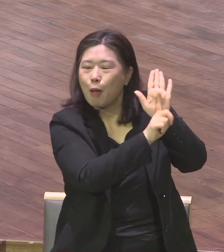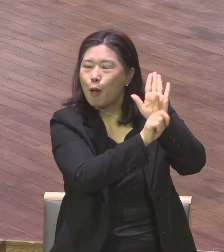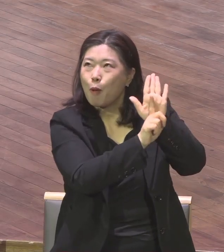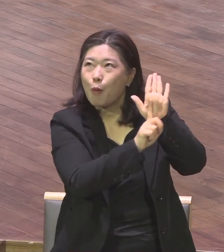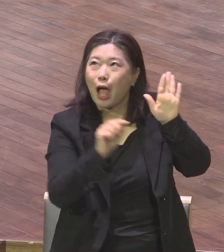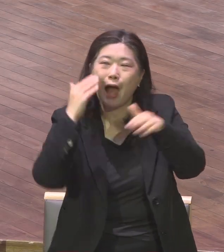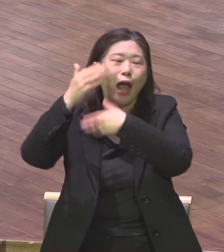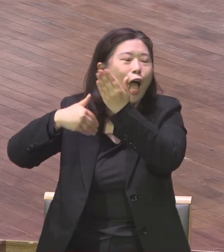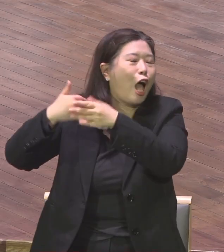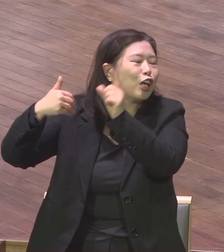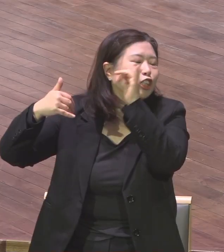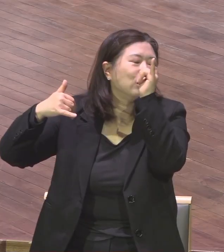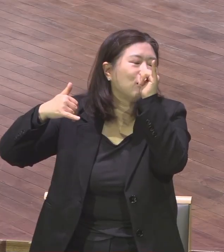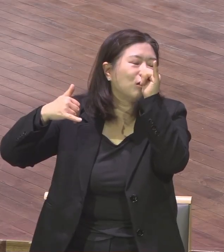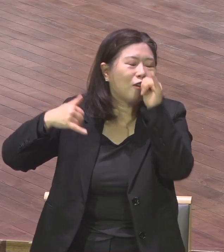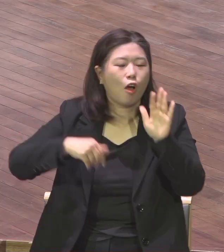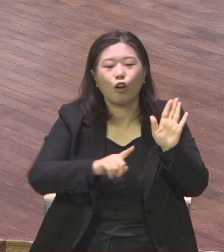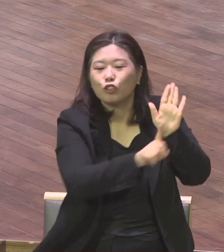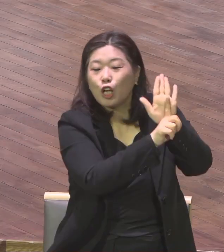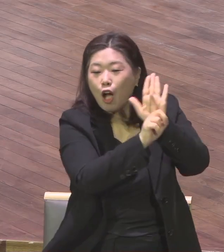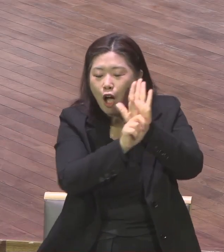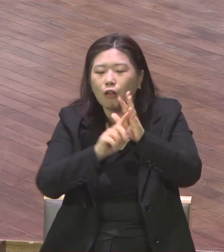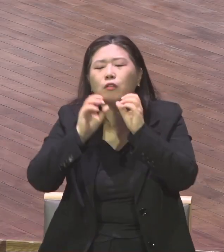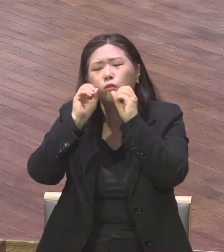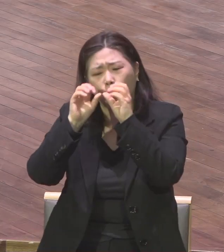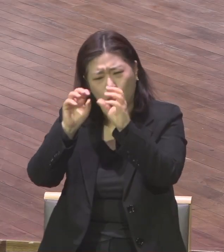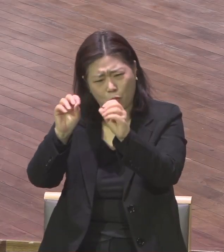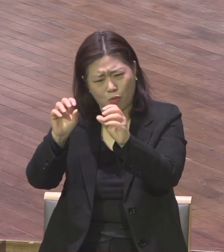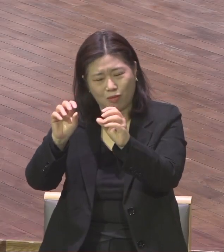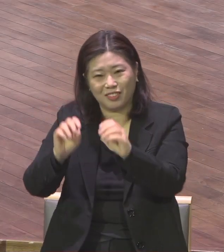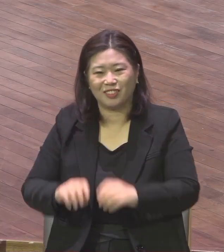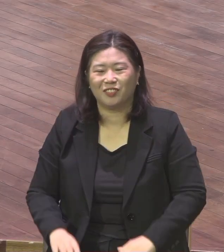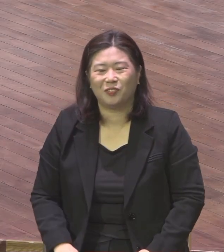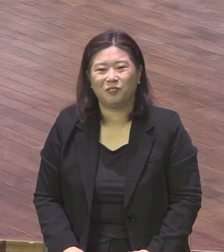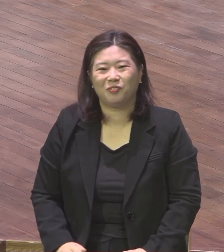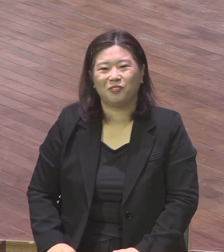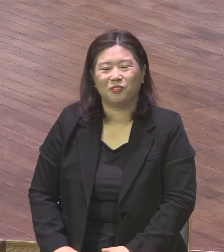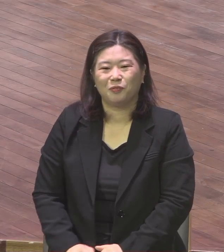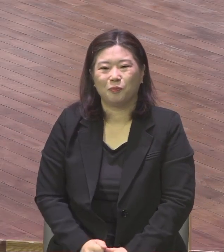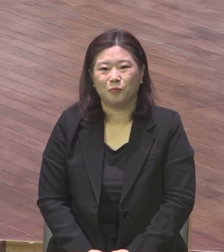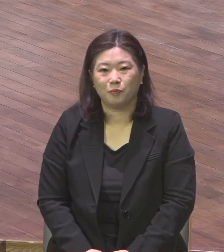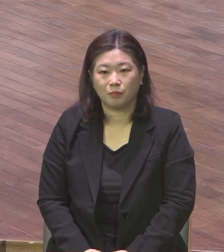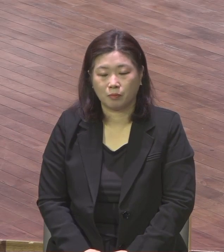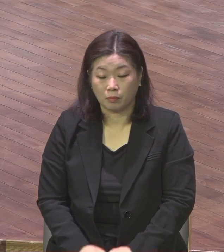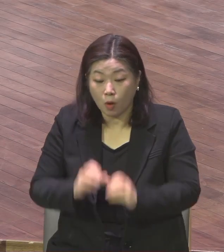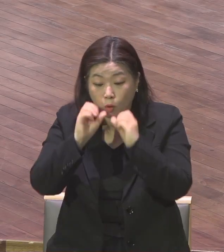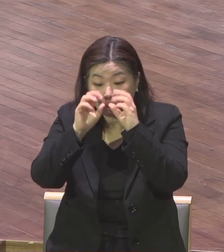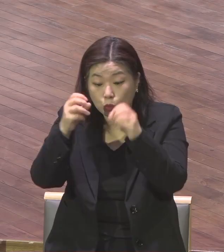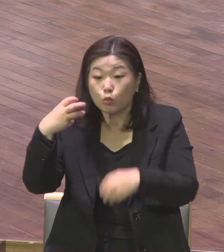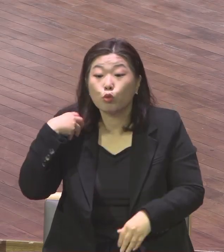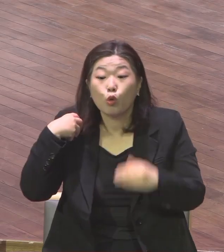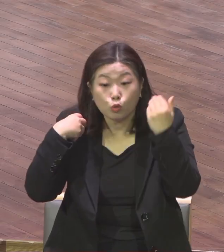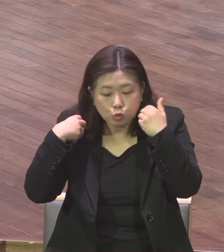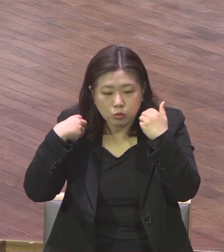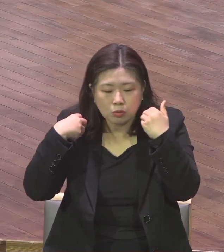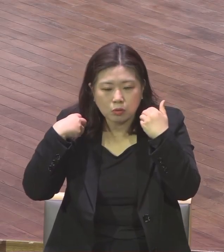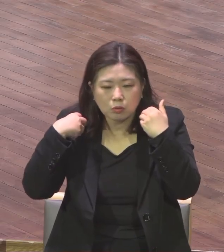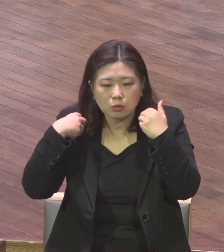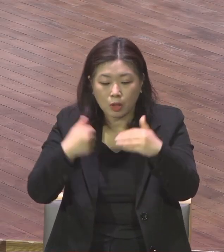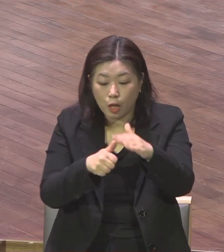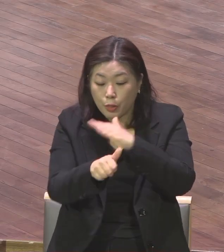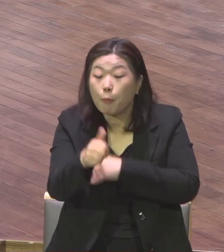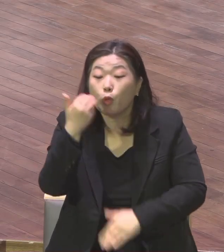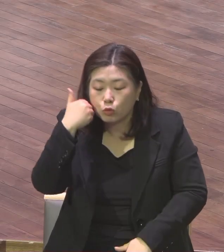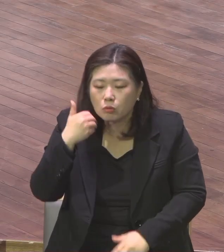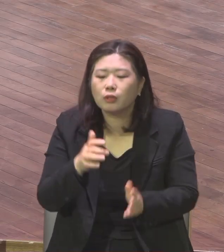하나님과 불신자와 관계를 회복시켜 주시는 그런 역할. 그거 누가 했어요? 예수님 하셨어요.